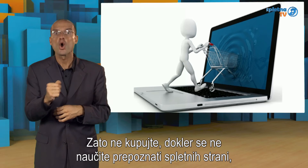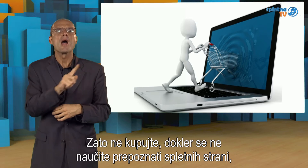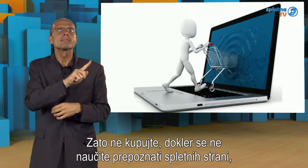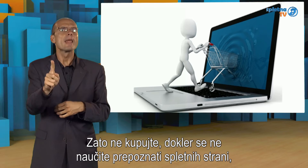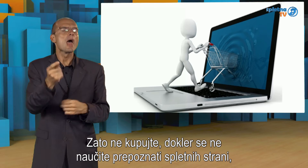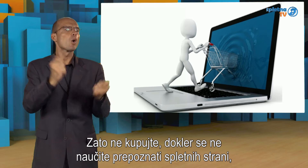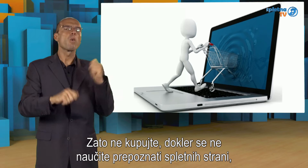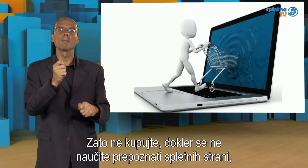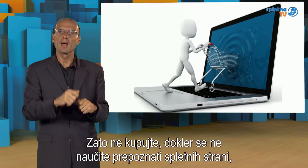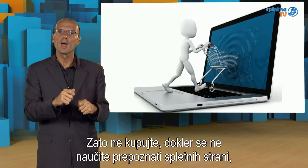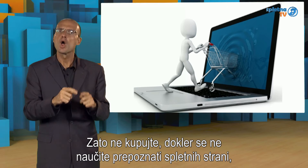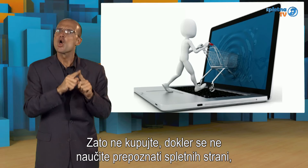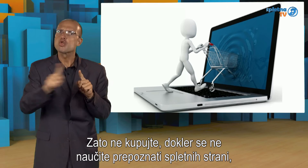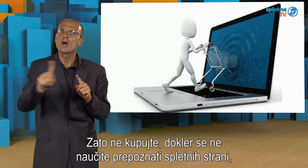spletnih strani, ki niso varne.